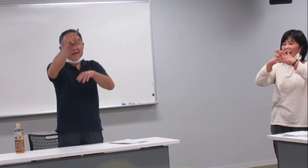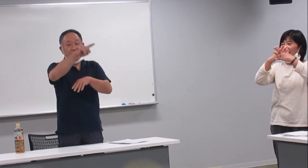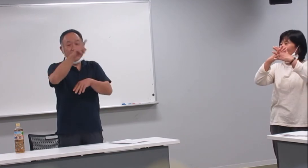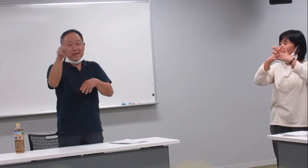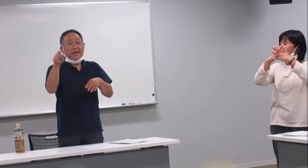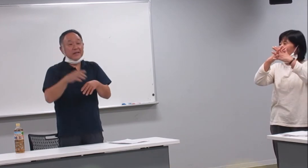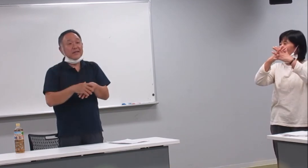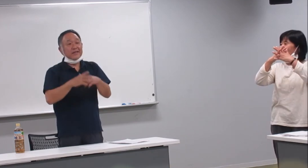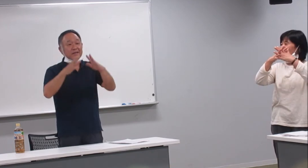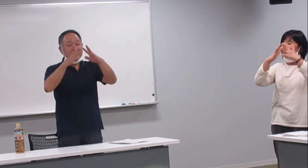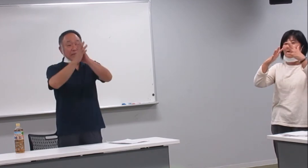宮。 宮。